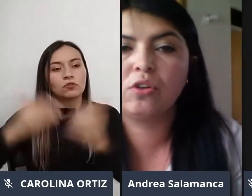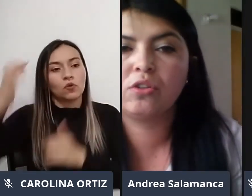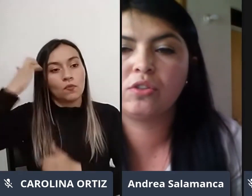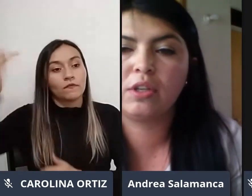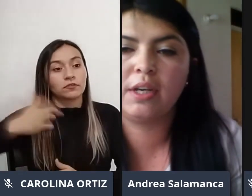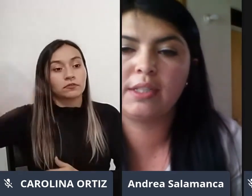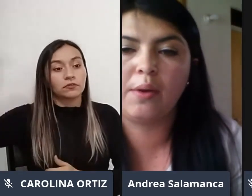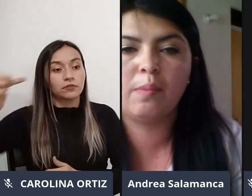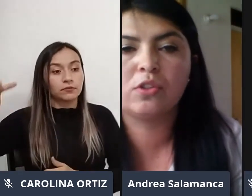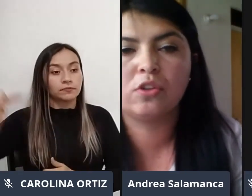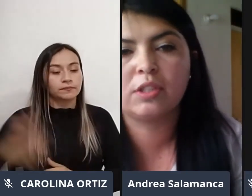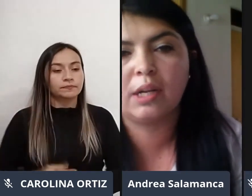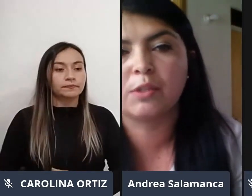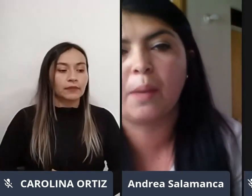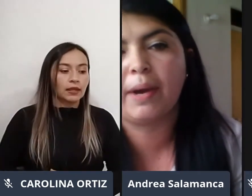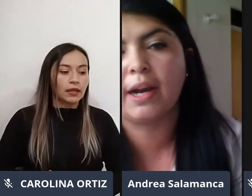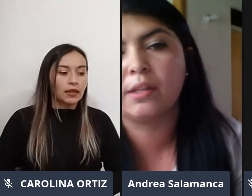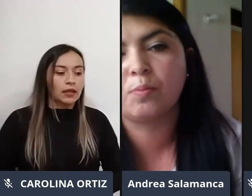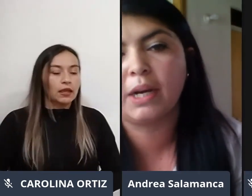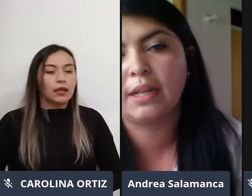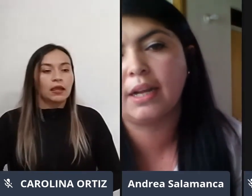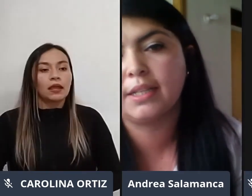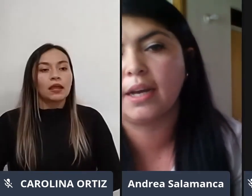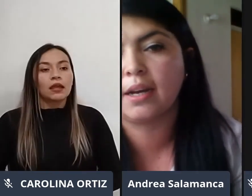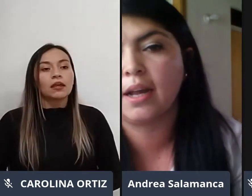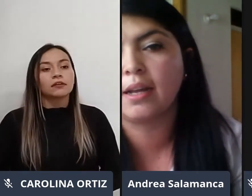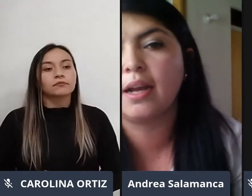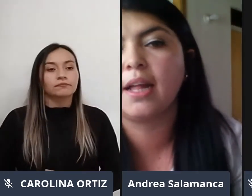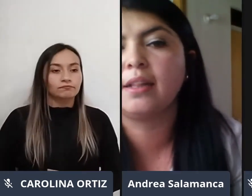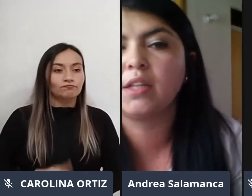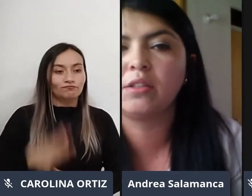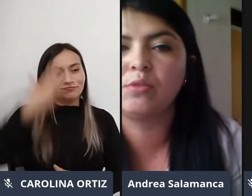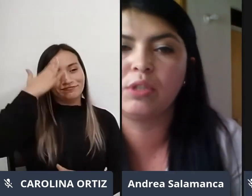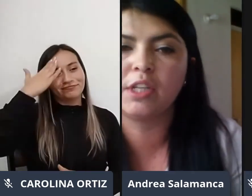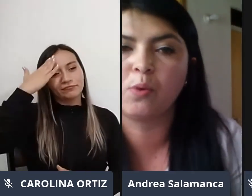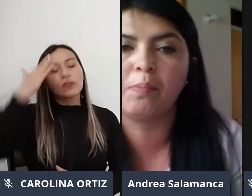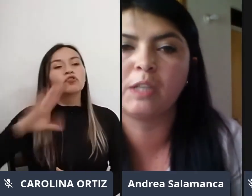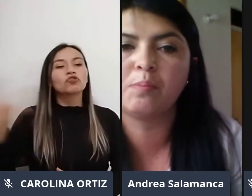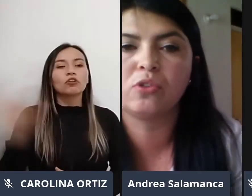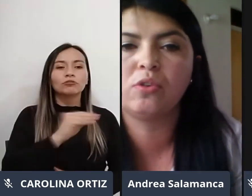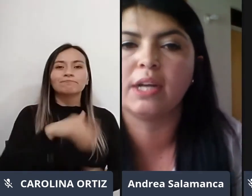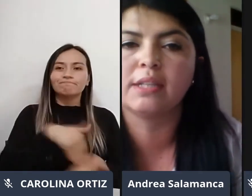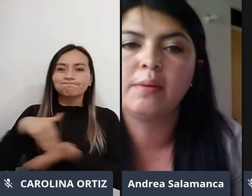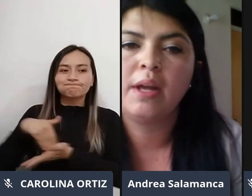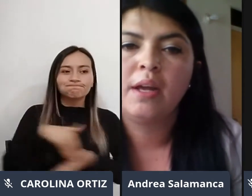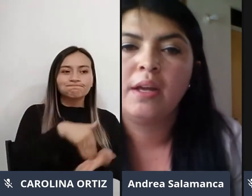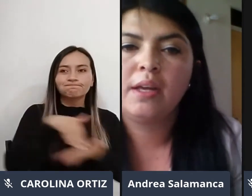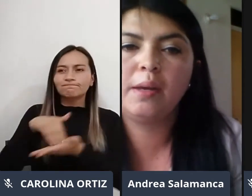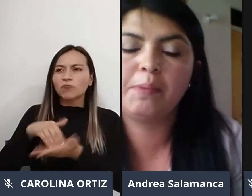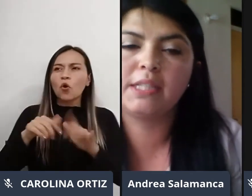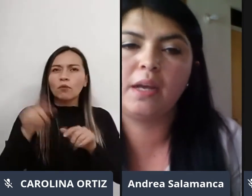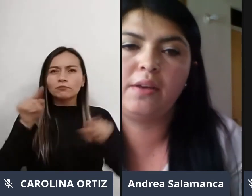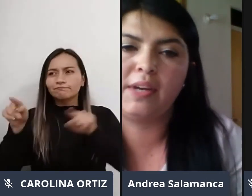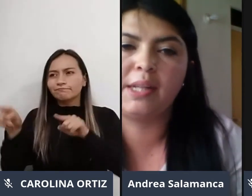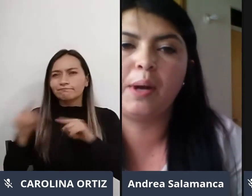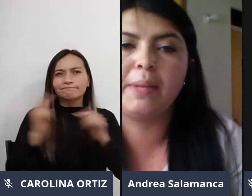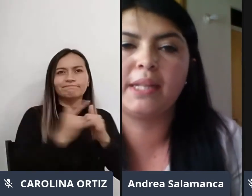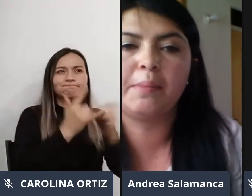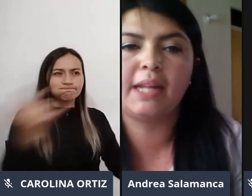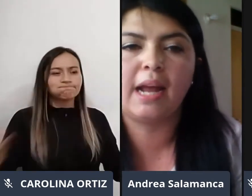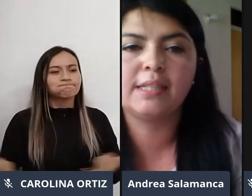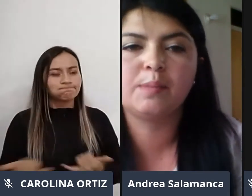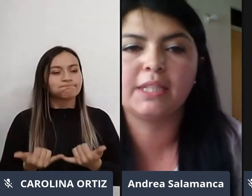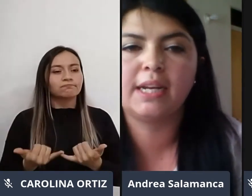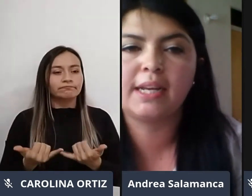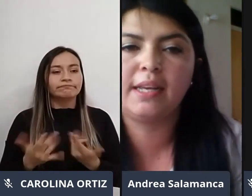Como todos sabemos, todos tenemos que pararnos para analizar la realidad desde nuestras propias posturas, y pues